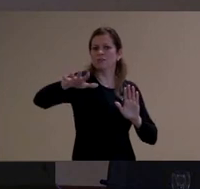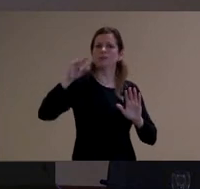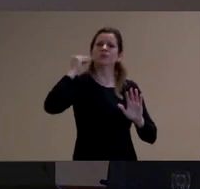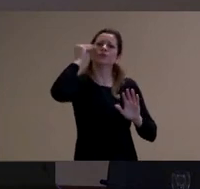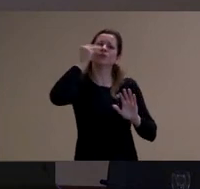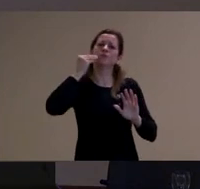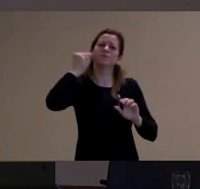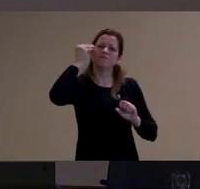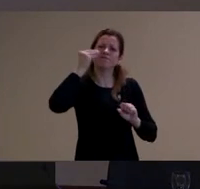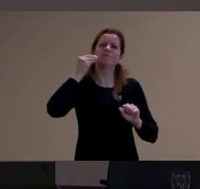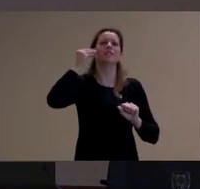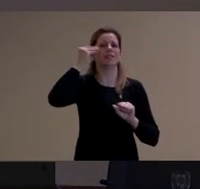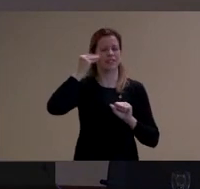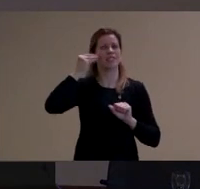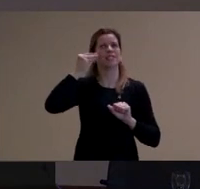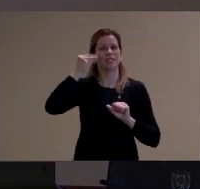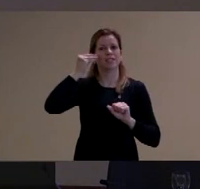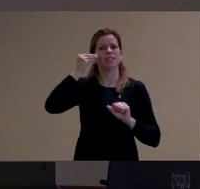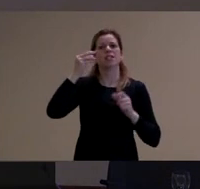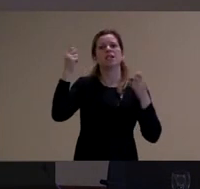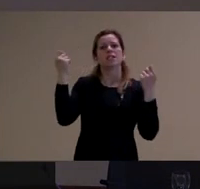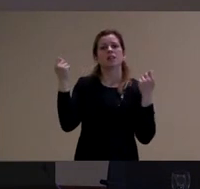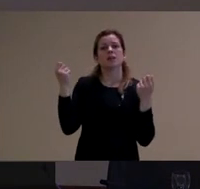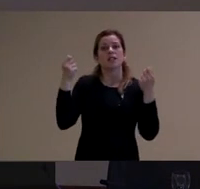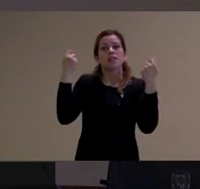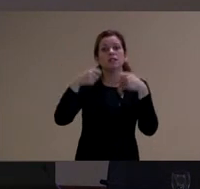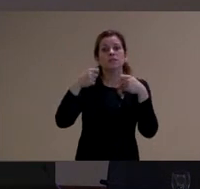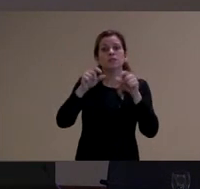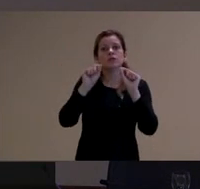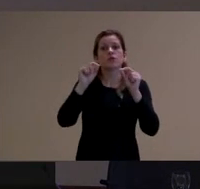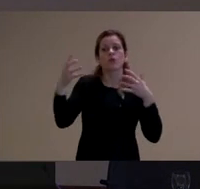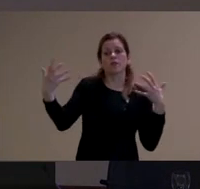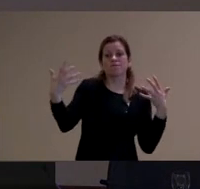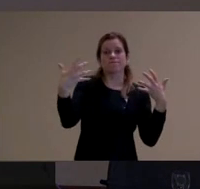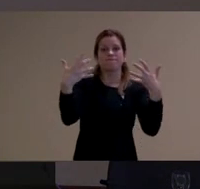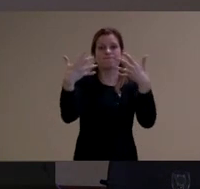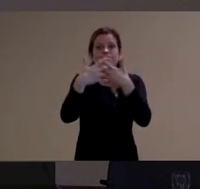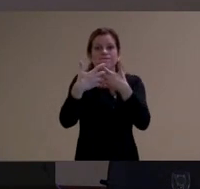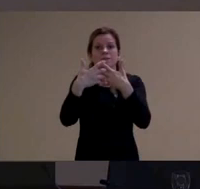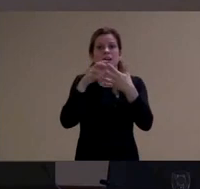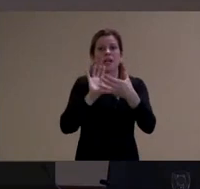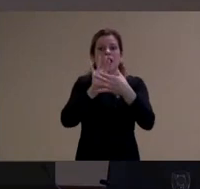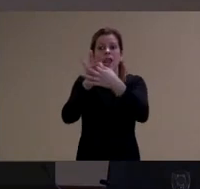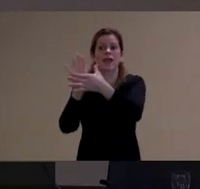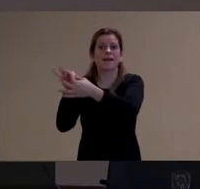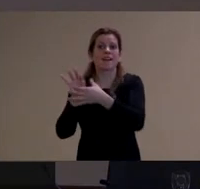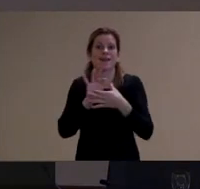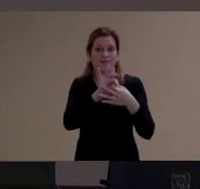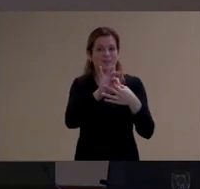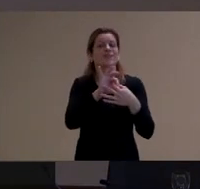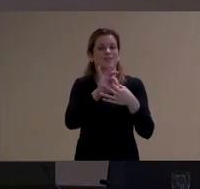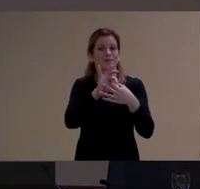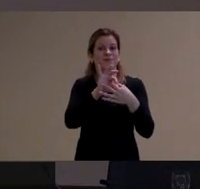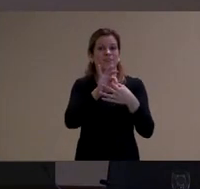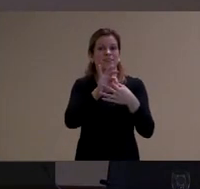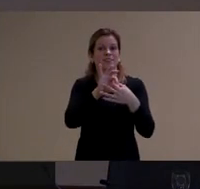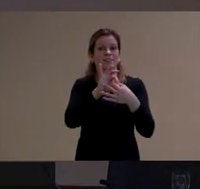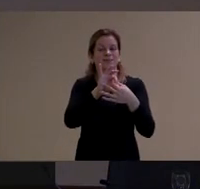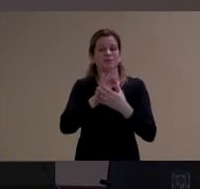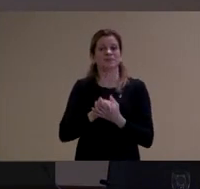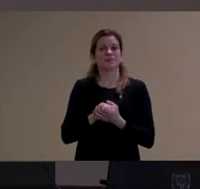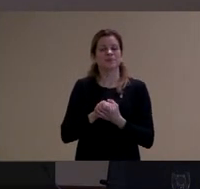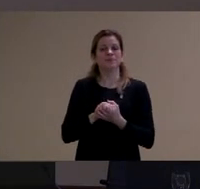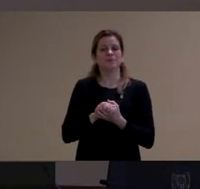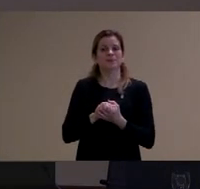em que eles não se compartimentam e sim se interseccionam como depois isso pode ser